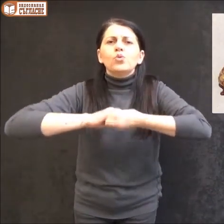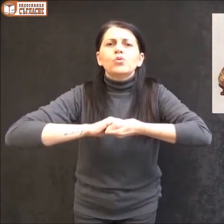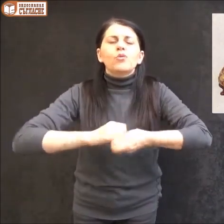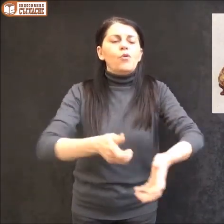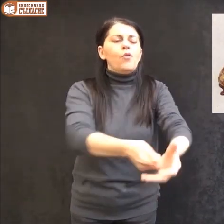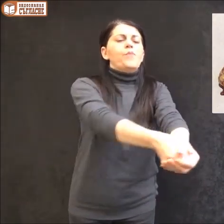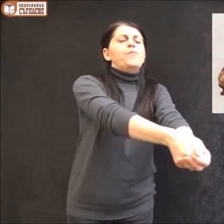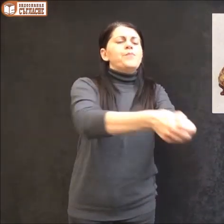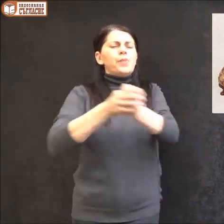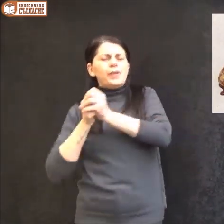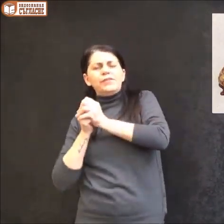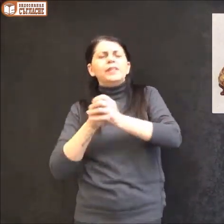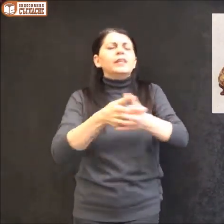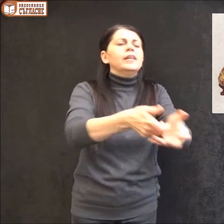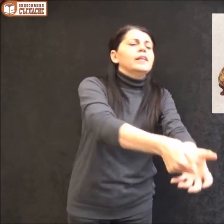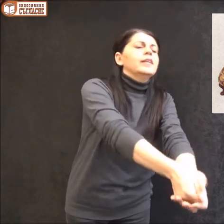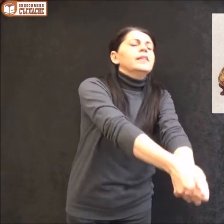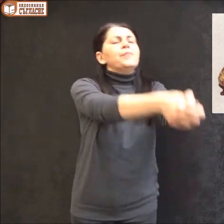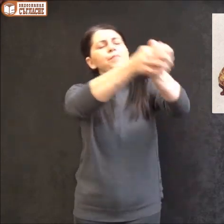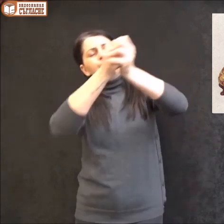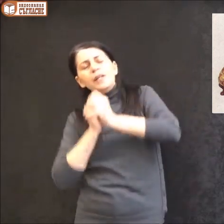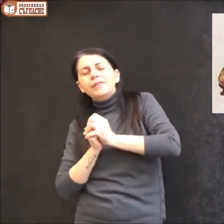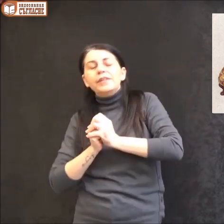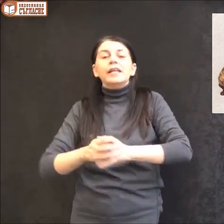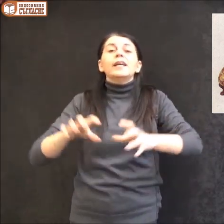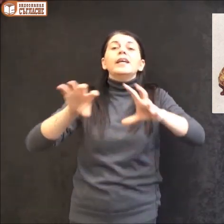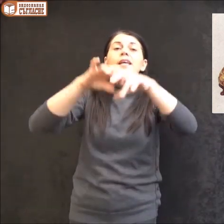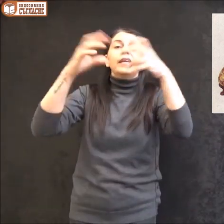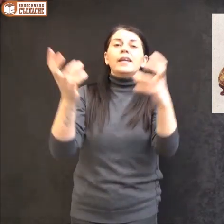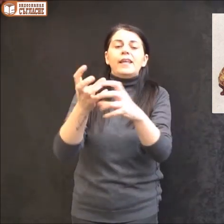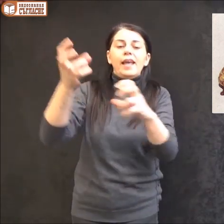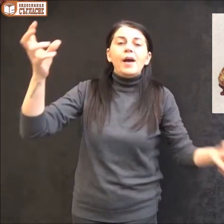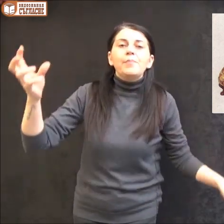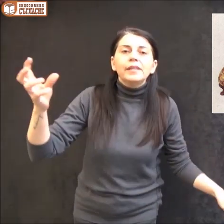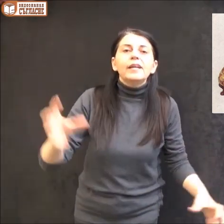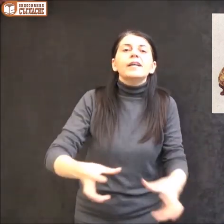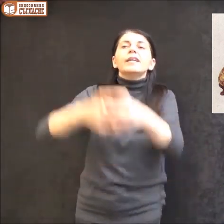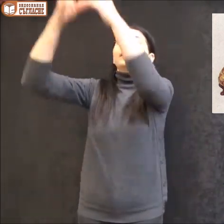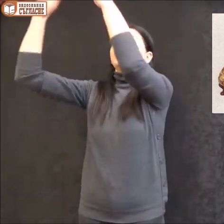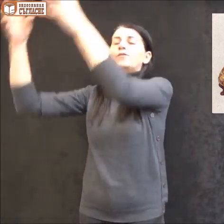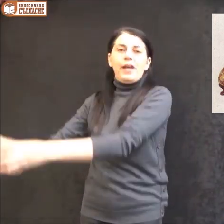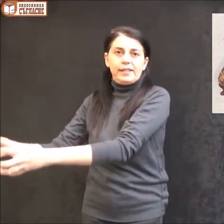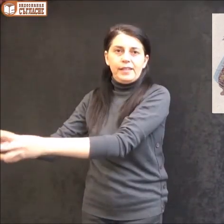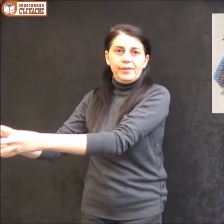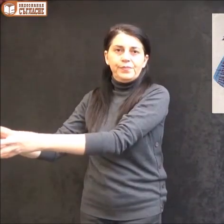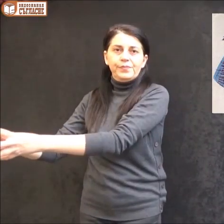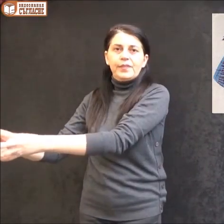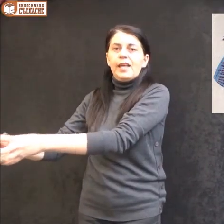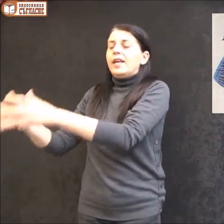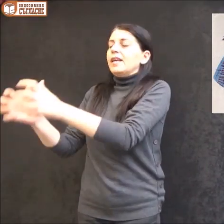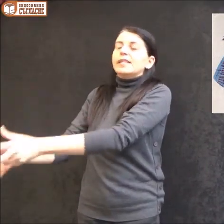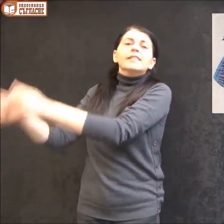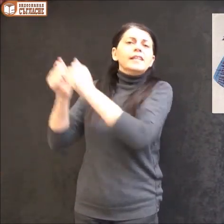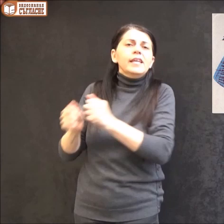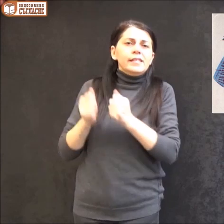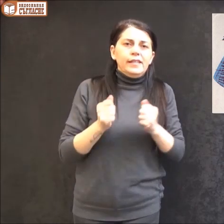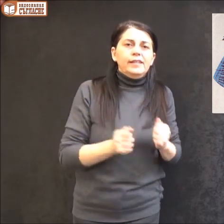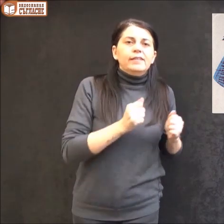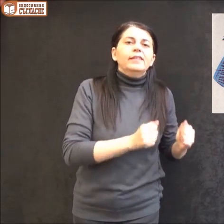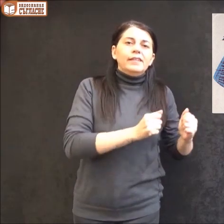дружно опъвали, напъвали и рябата извадили. Занесли